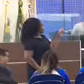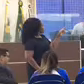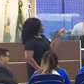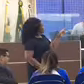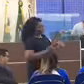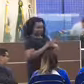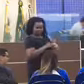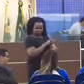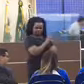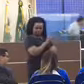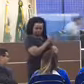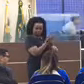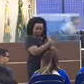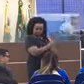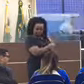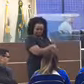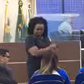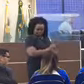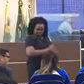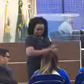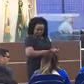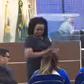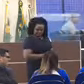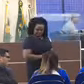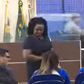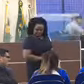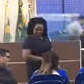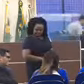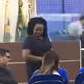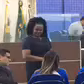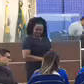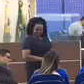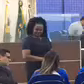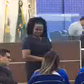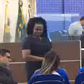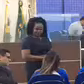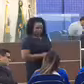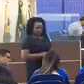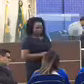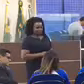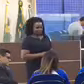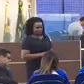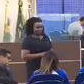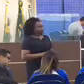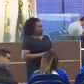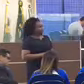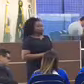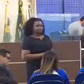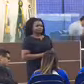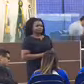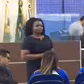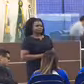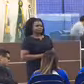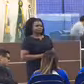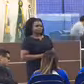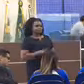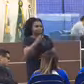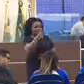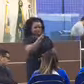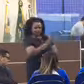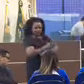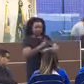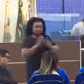elas às segundas, às terças, sejam nas sessões extraordinárias, sejam nas sessões solenes, e o Portal Nosso Paraná se faz presente.